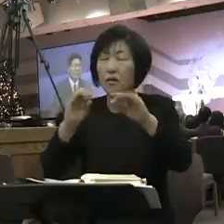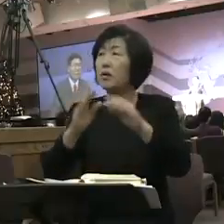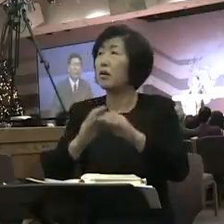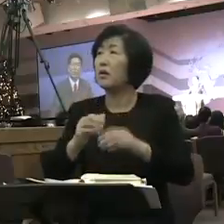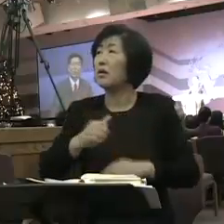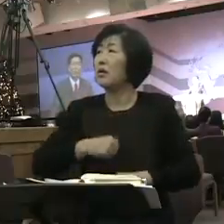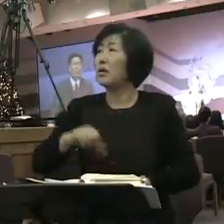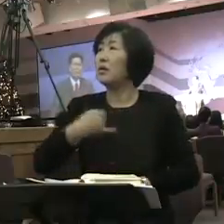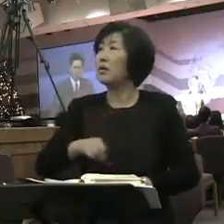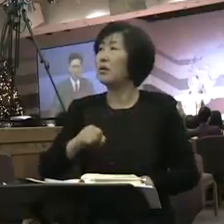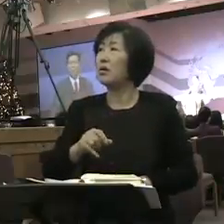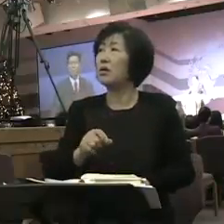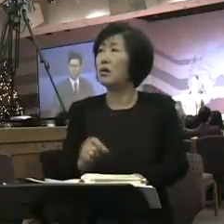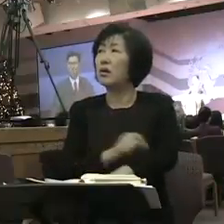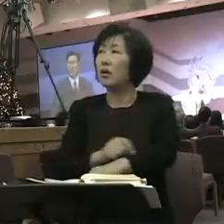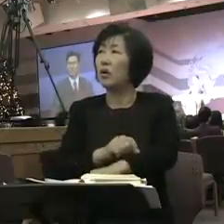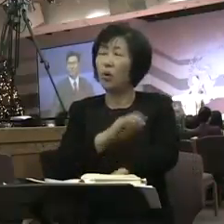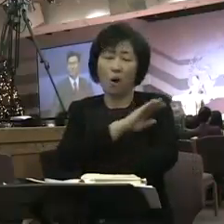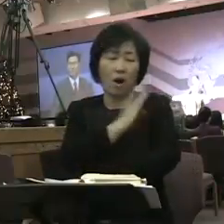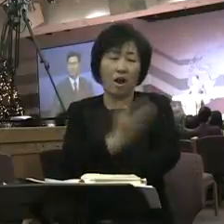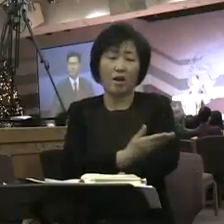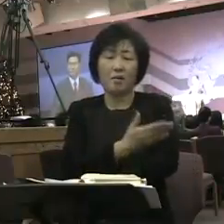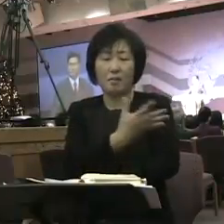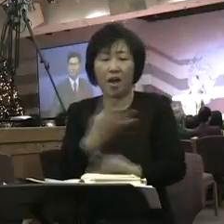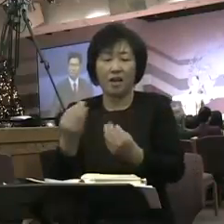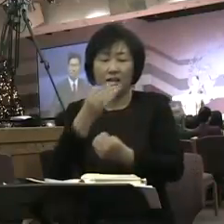자녀가 돼갖고 얻는 특권도 엄청나게 많습니다.